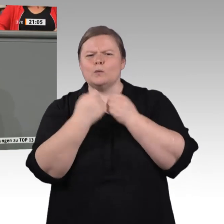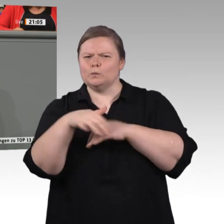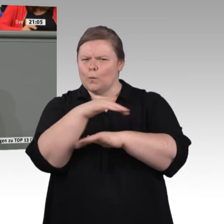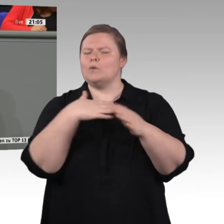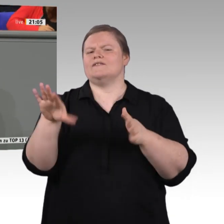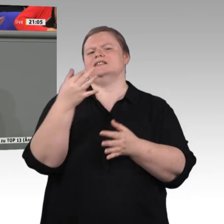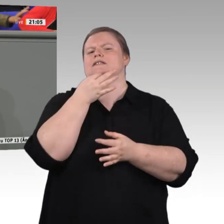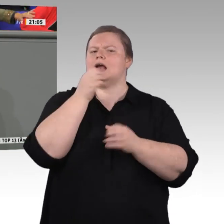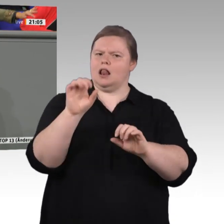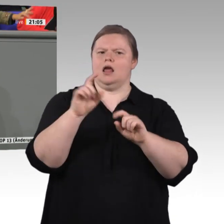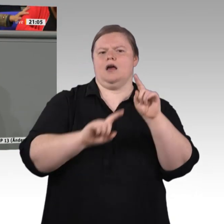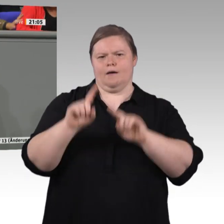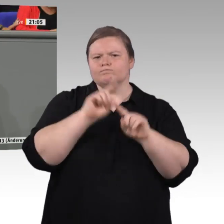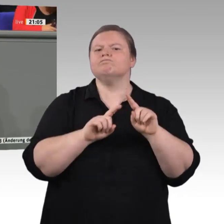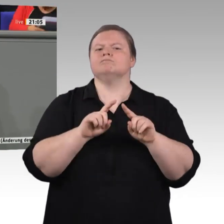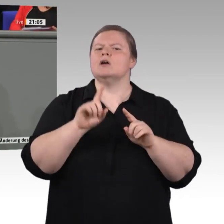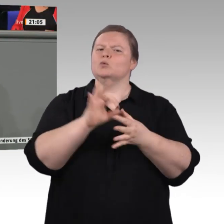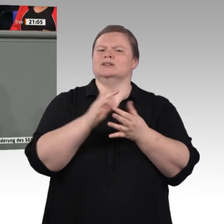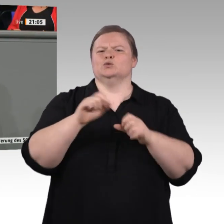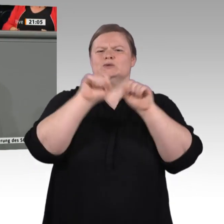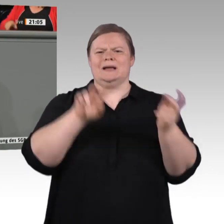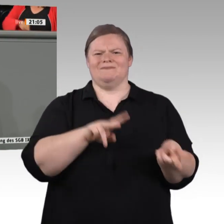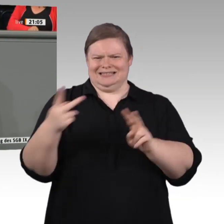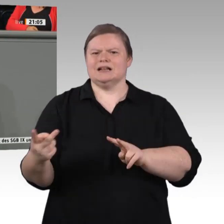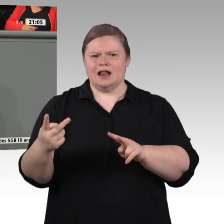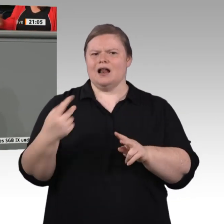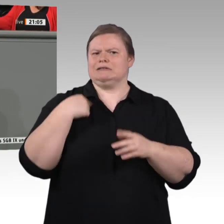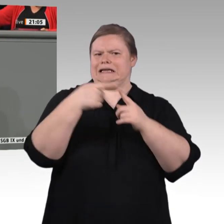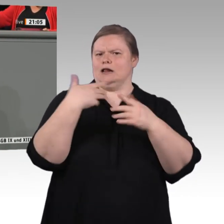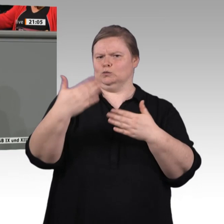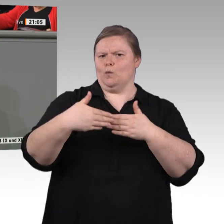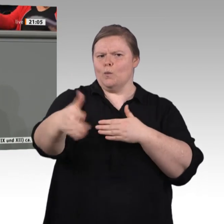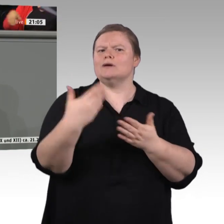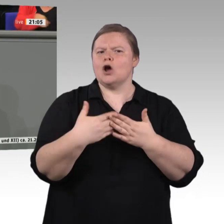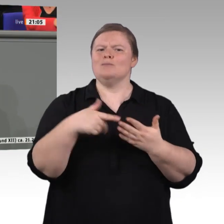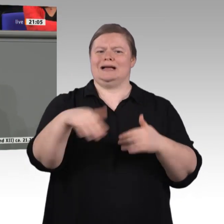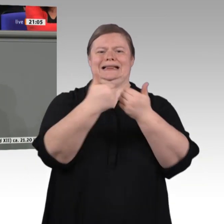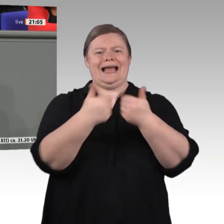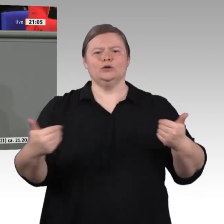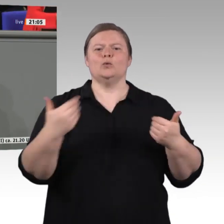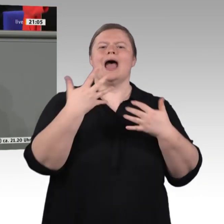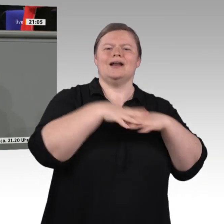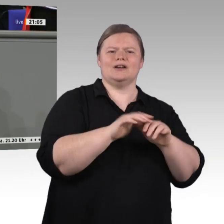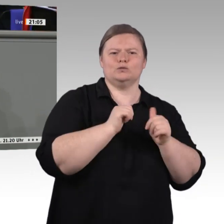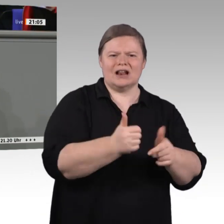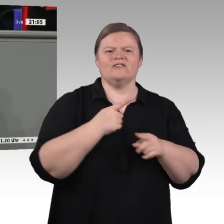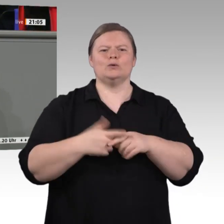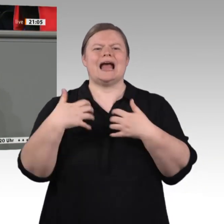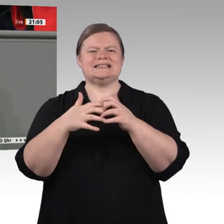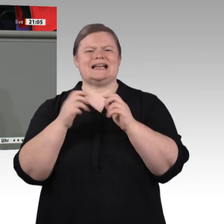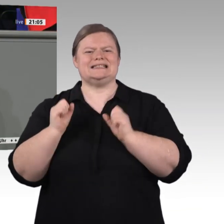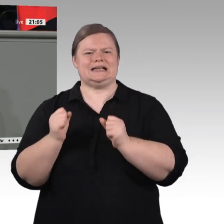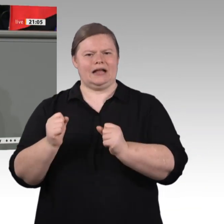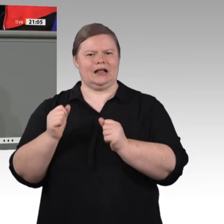die hier von dieser Anrechnungsthematik betroffen sind, für den Monat Januar eben einen